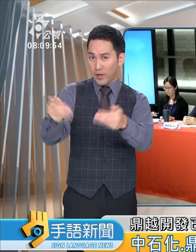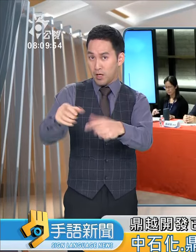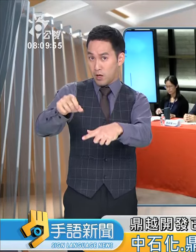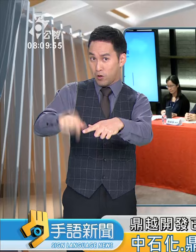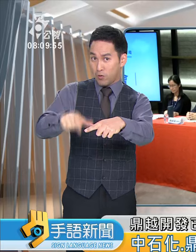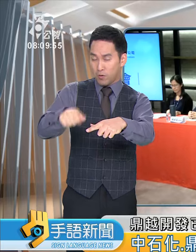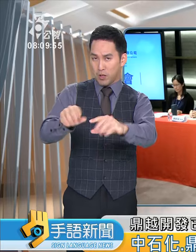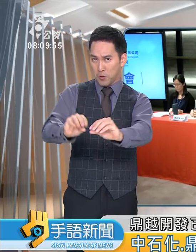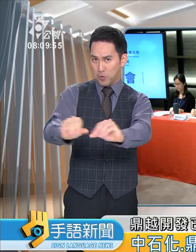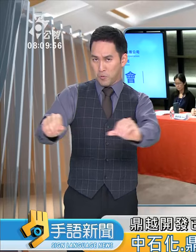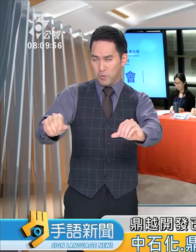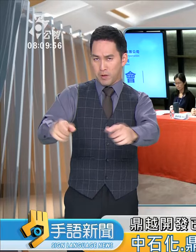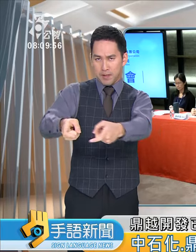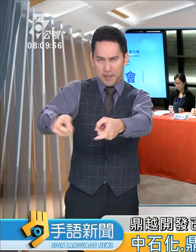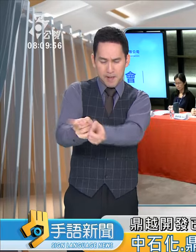告。